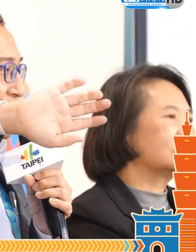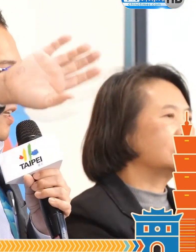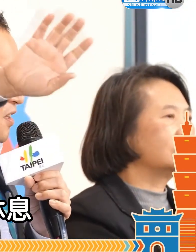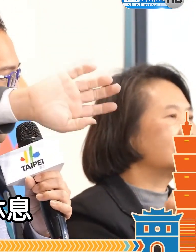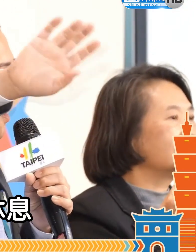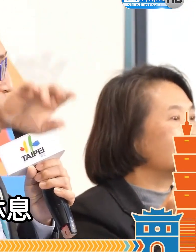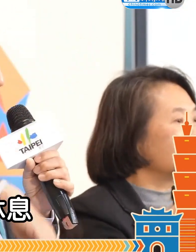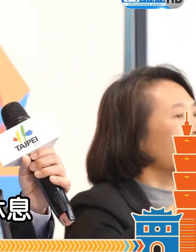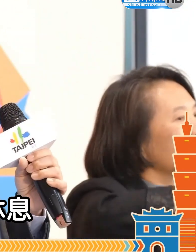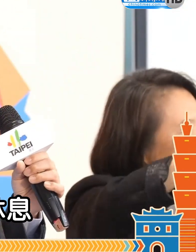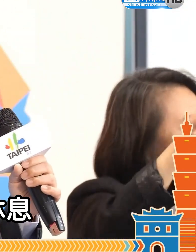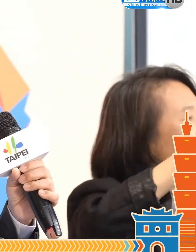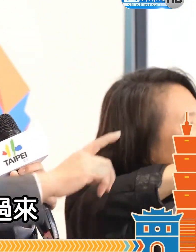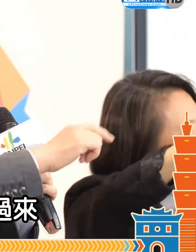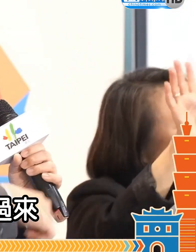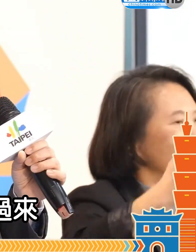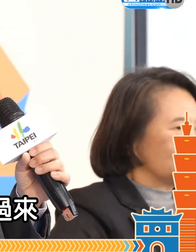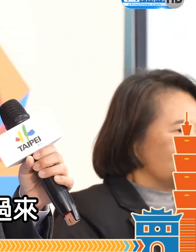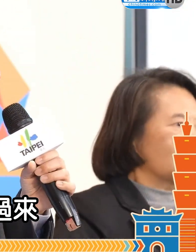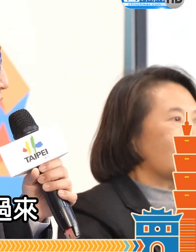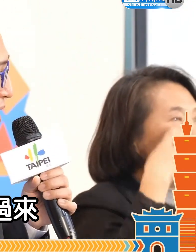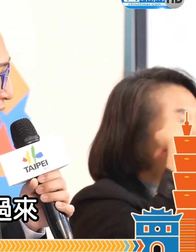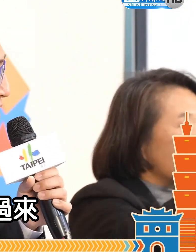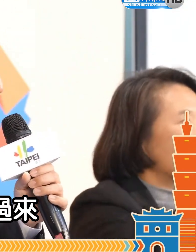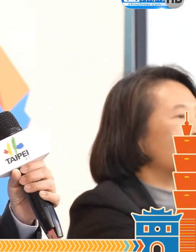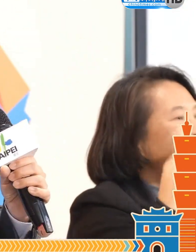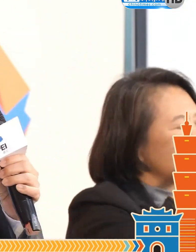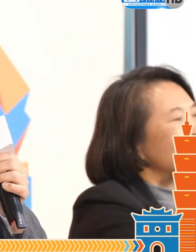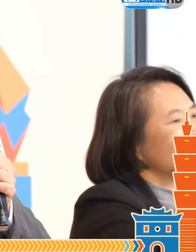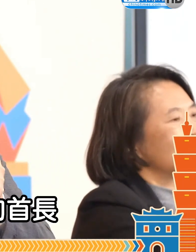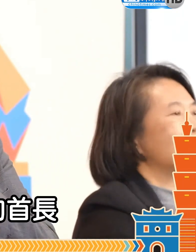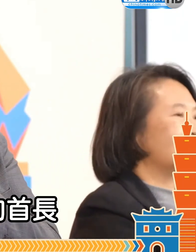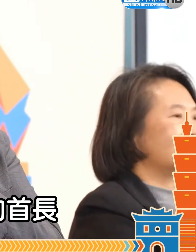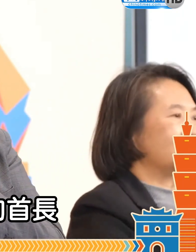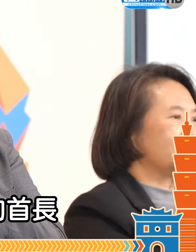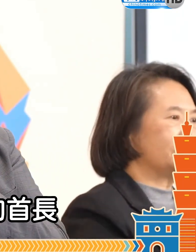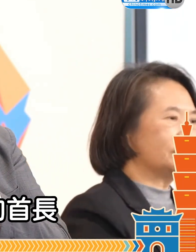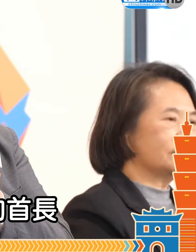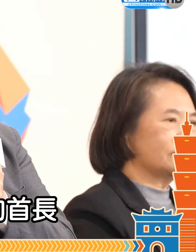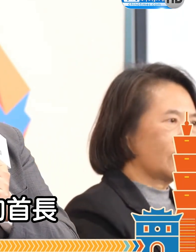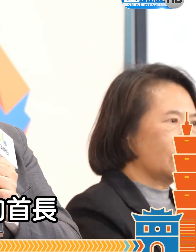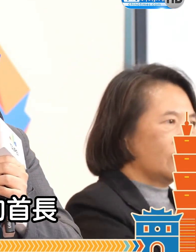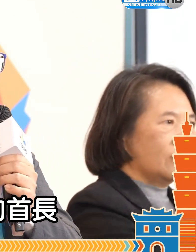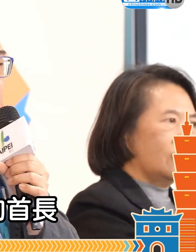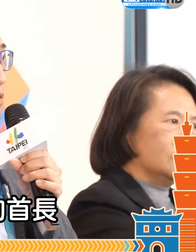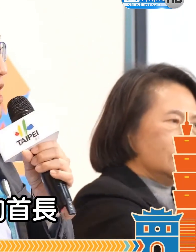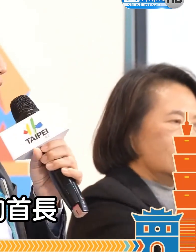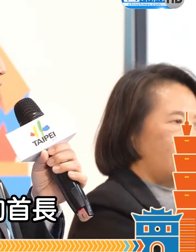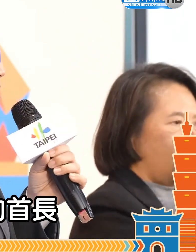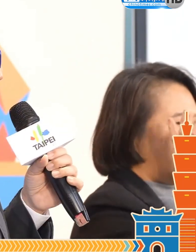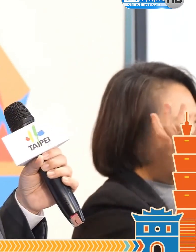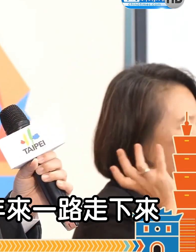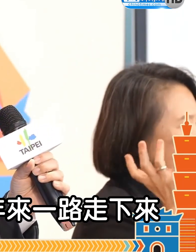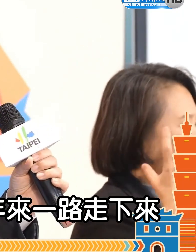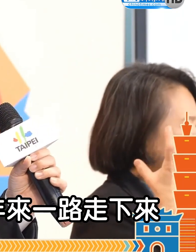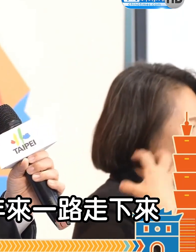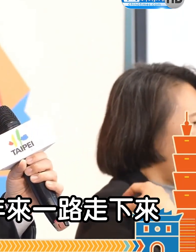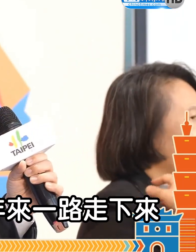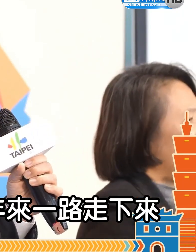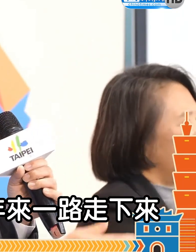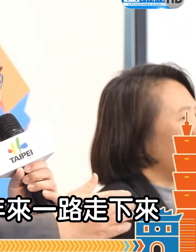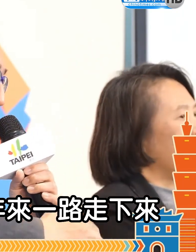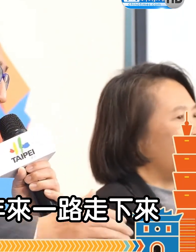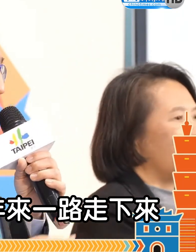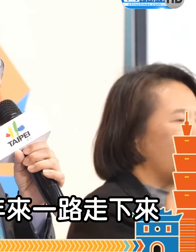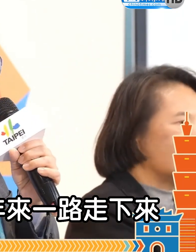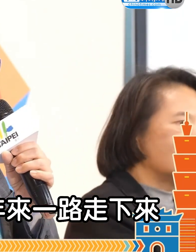在你叮叮叮休困，明天在8点就过来了。一个有肩膀的首长，我觉得